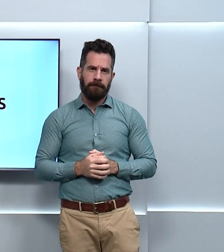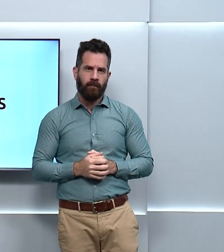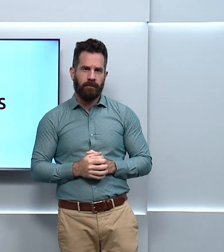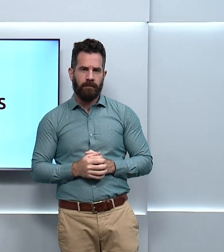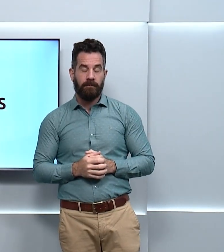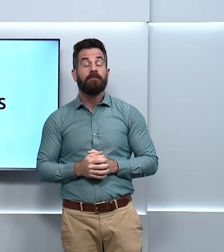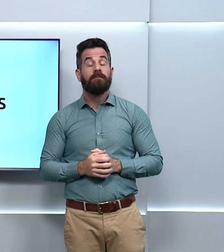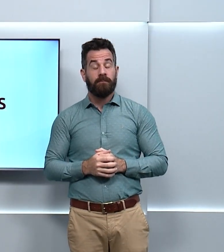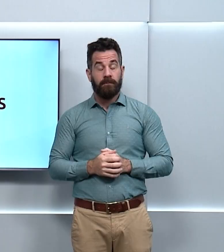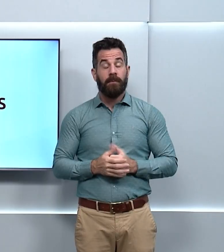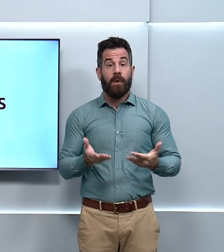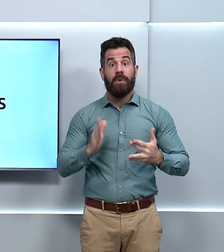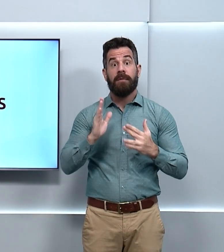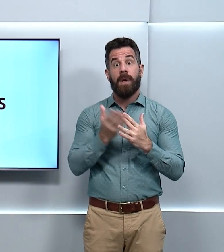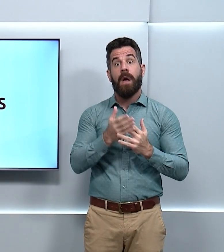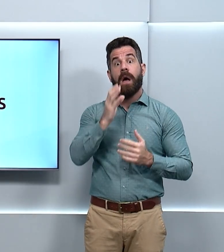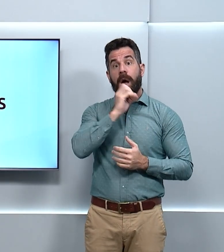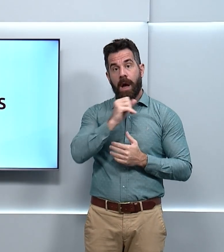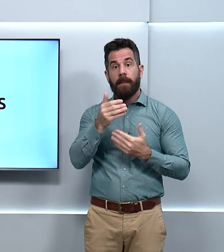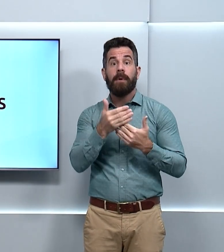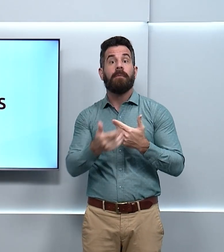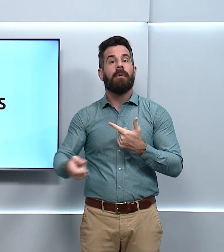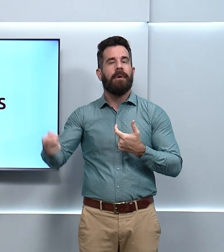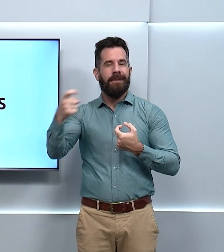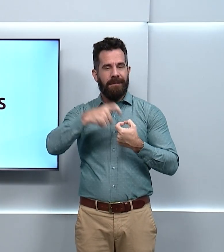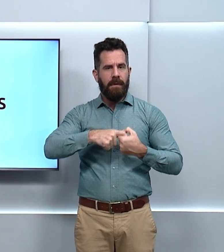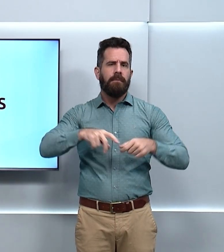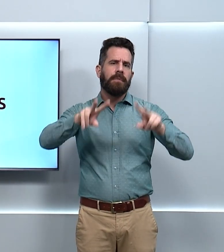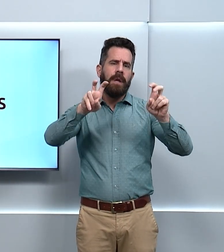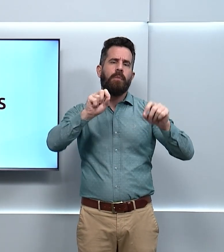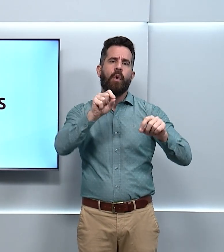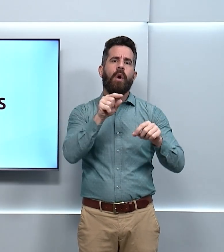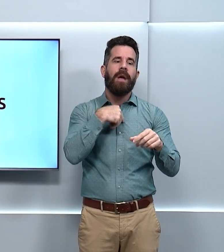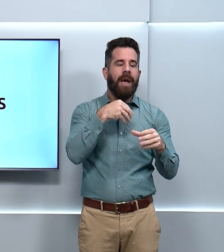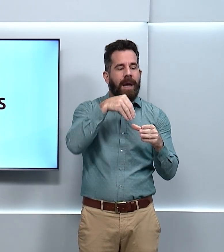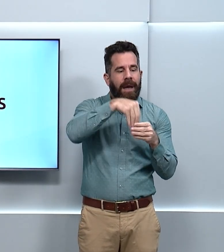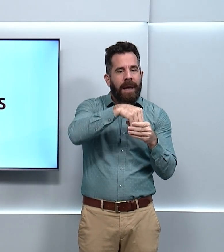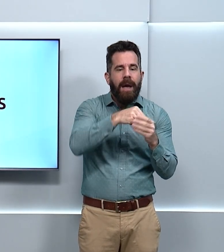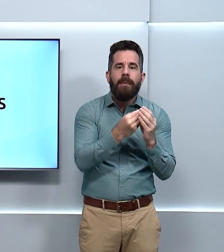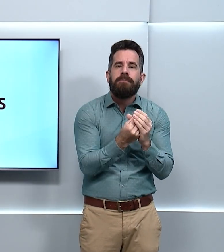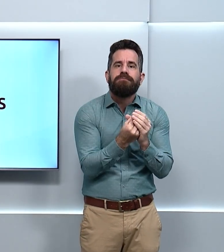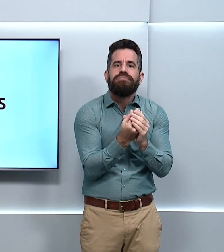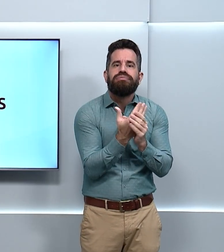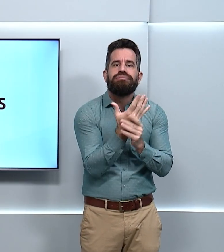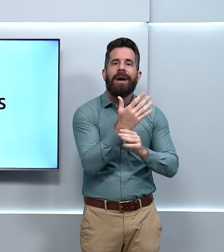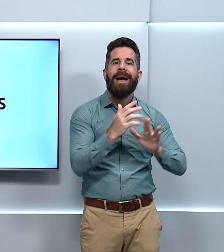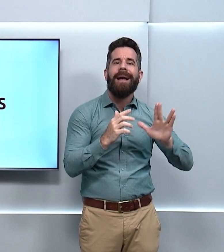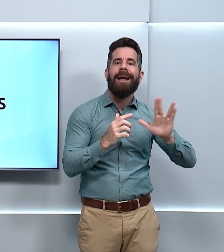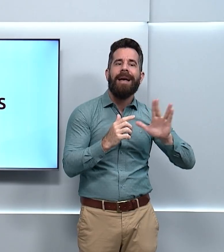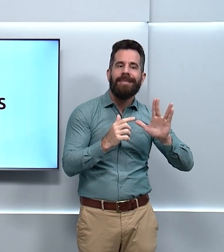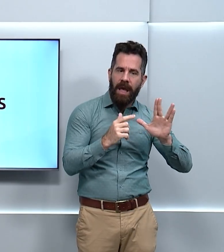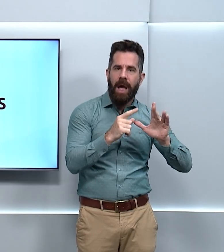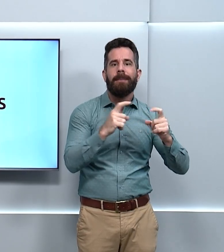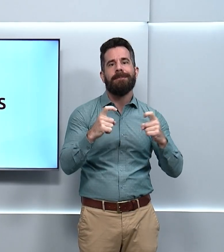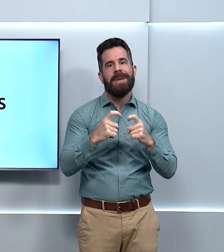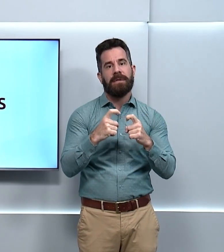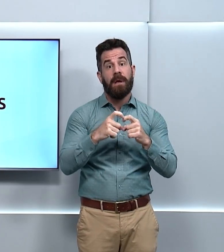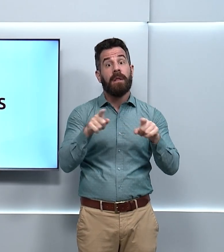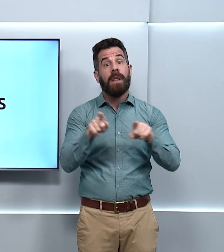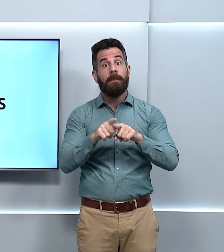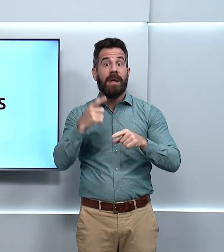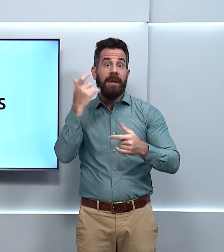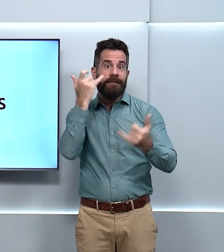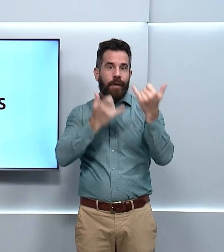E agora a gente vai para um rápido intervalo e volta para falar sobre o cultivo de cannabis medicinal e também com informações sobre o esporte aqui em